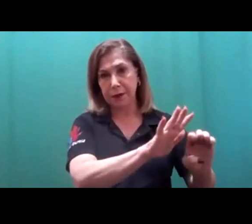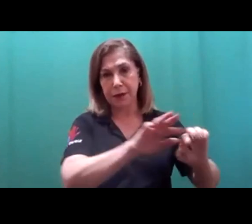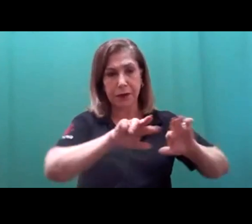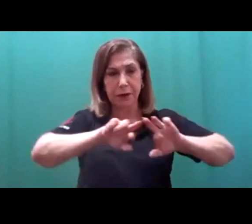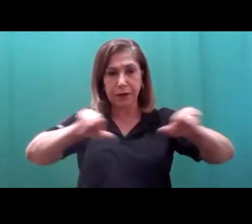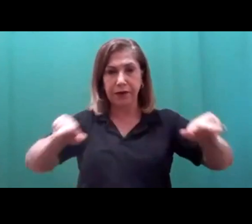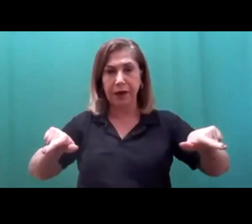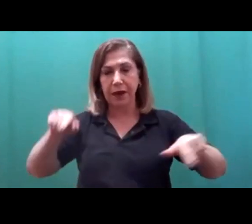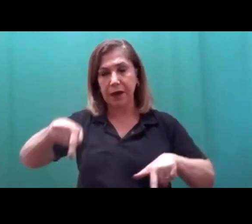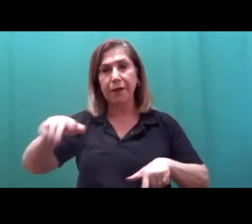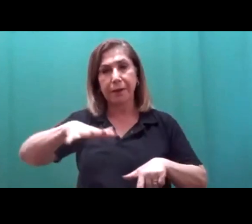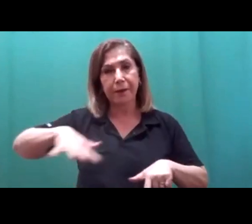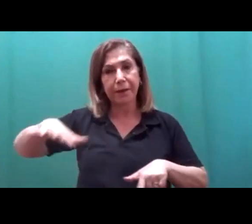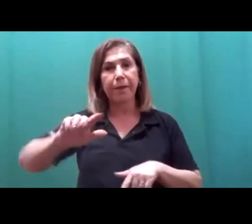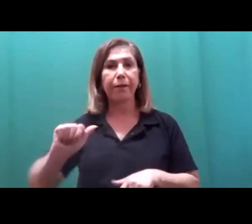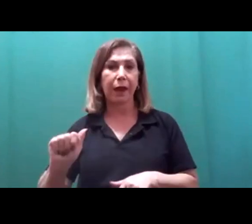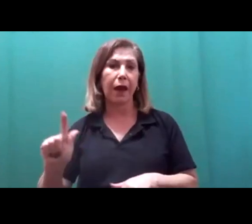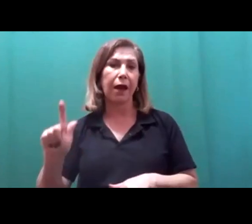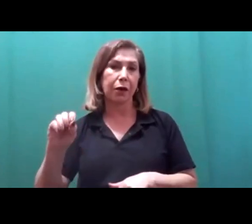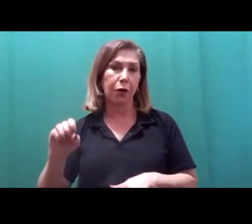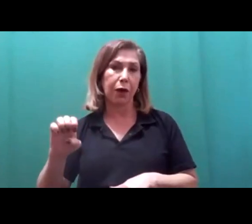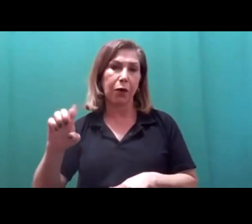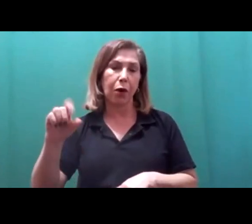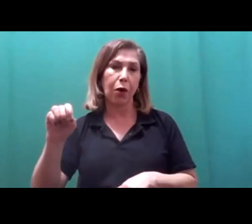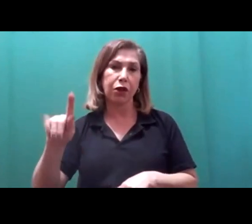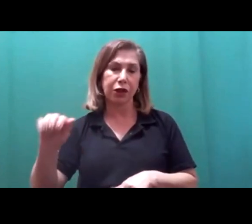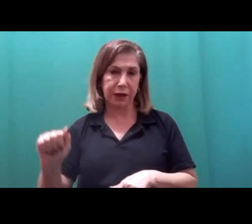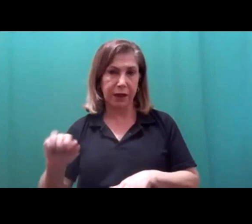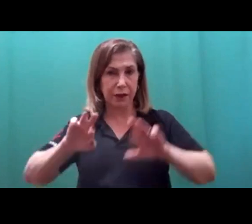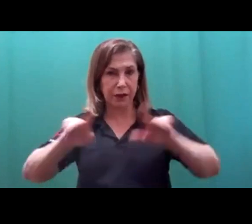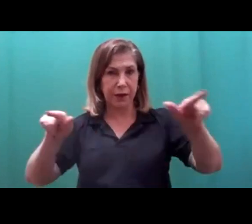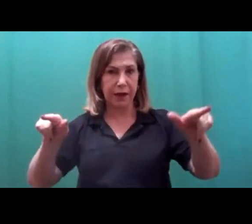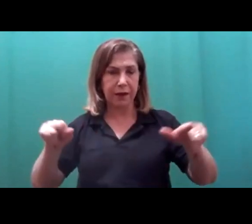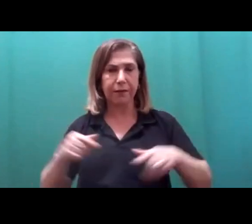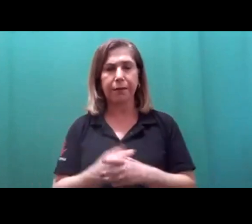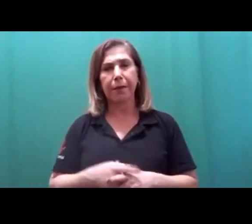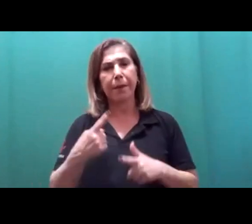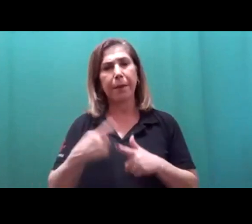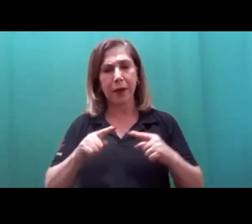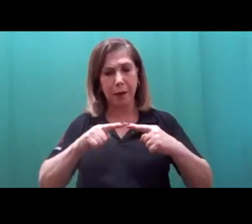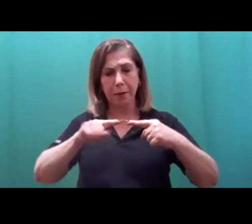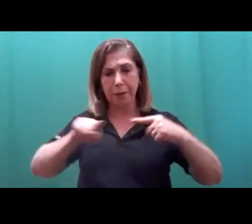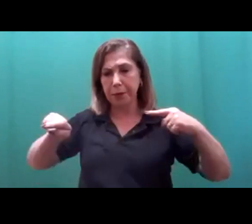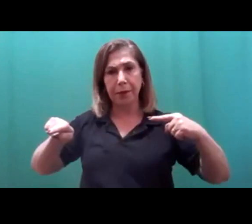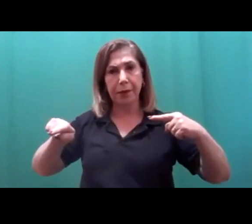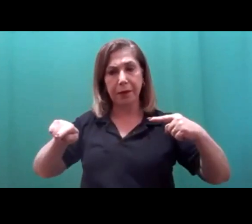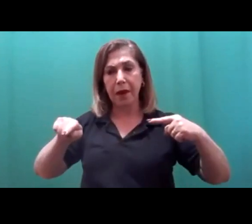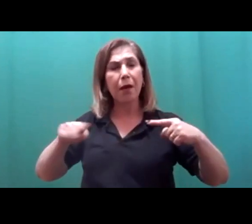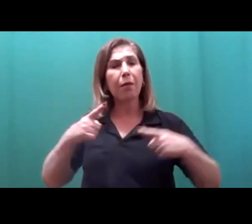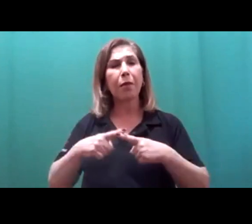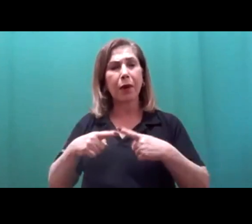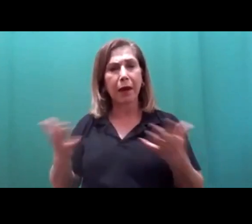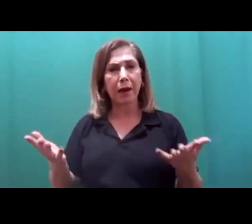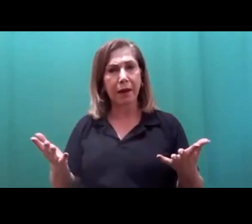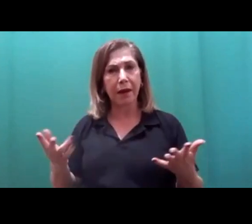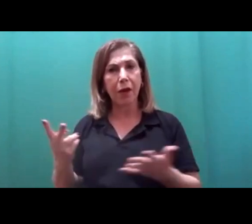oposto do que é a agroecologia. Totalmente oposto. E aí você vai pensar, por que será que esses produtores, essas agricultoras e agricultores, e aí a